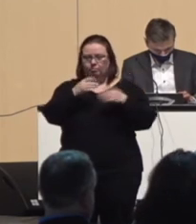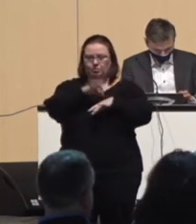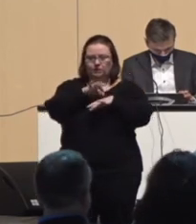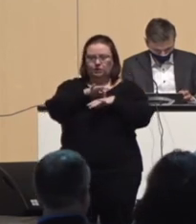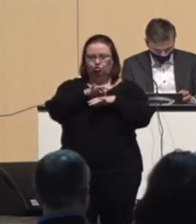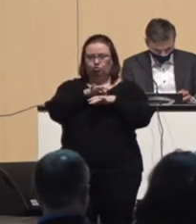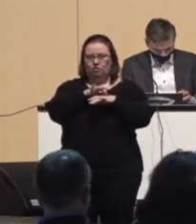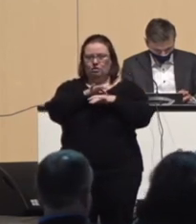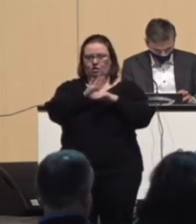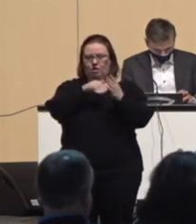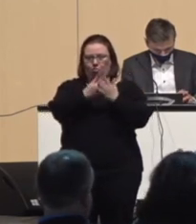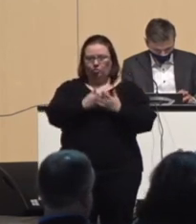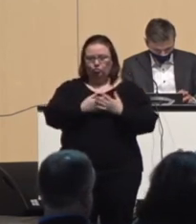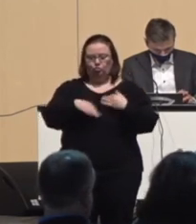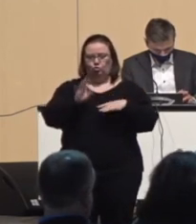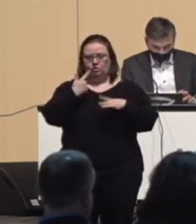medizinischen und solchen